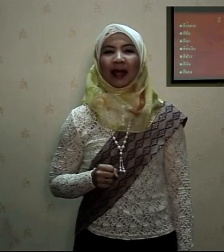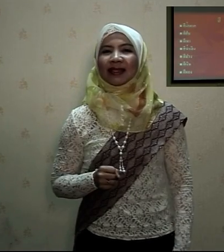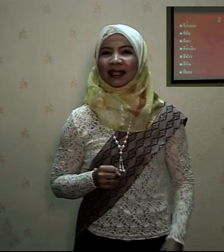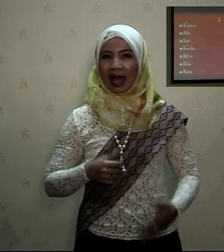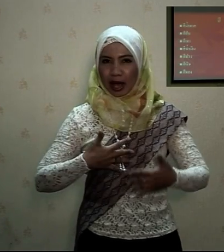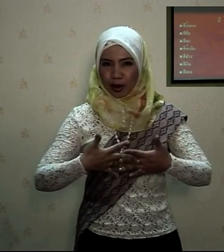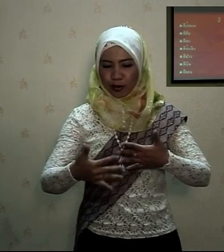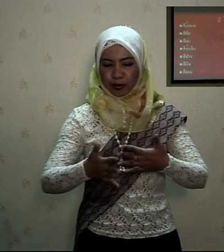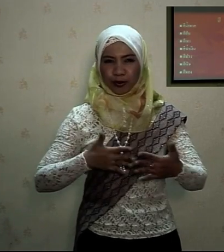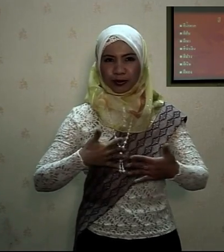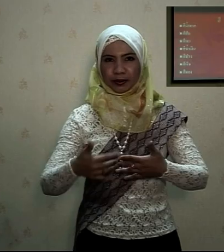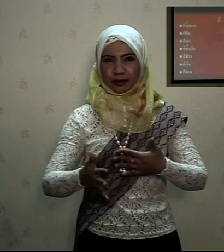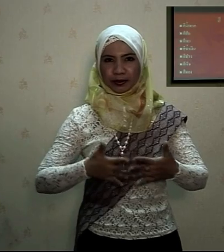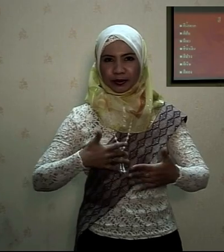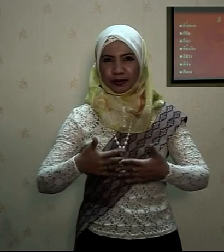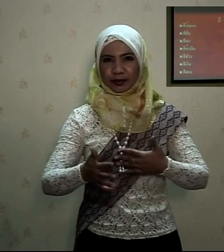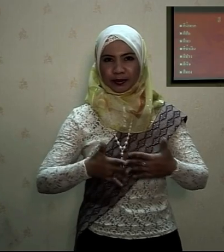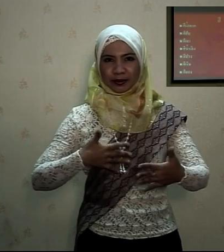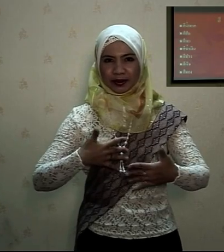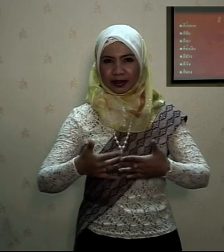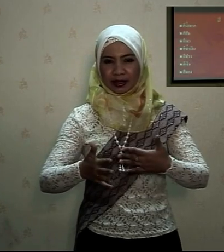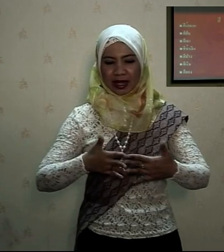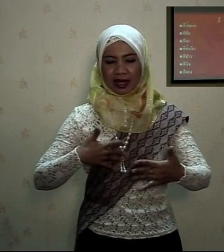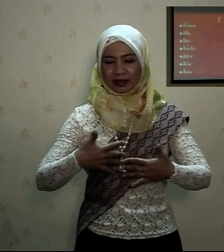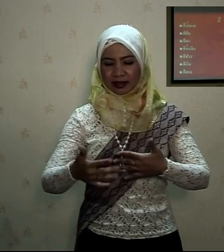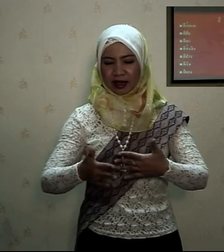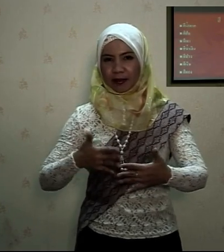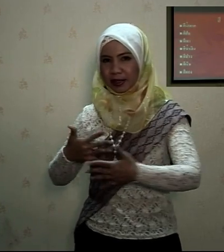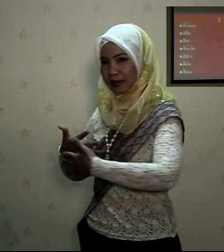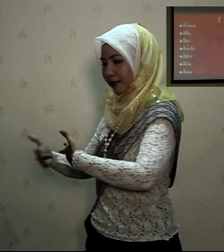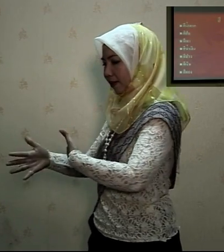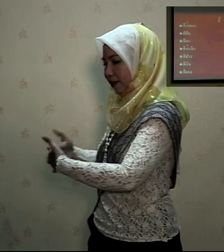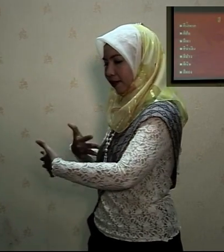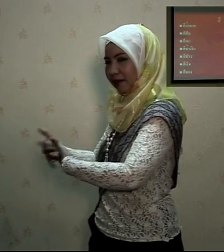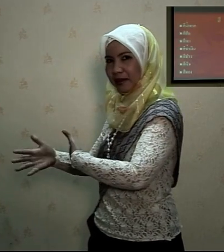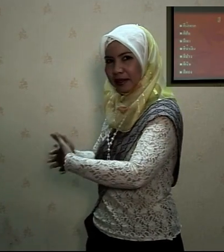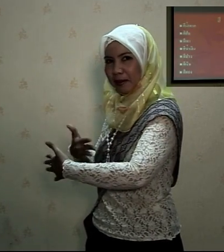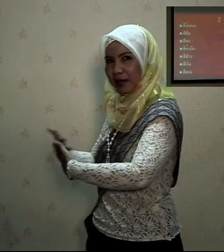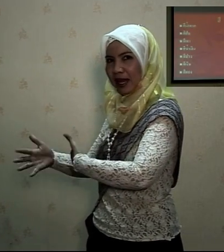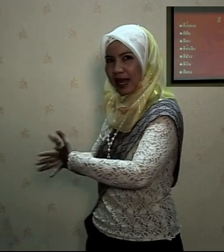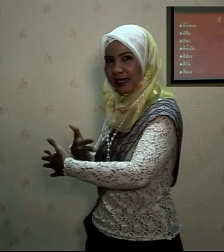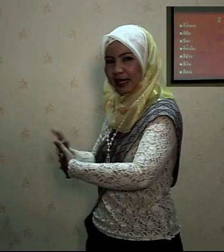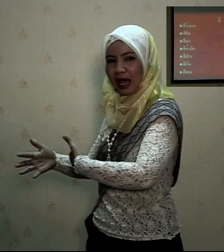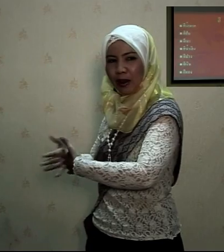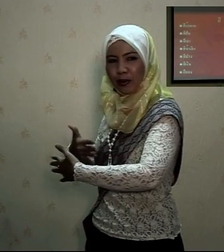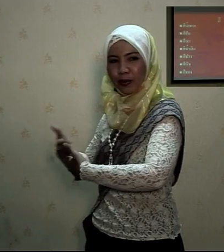สีเทานะคะมือแบบนี้นะคะสี